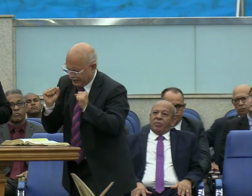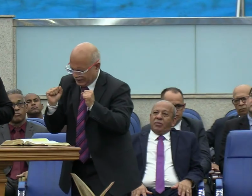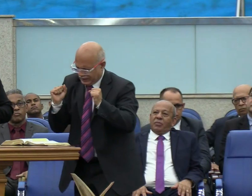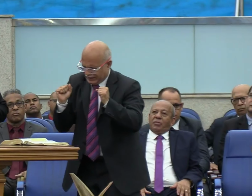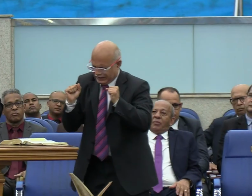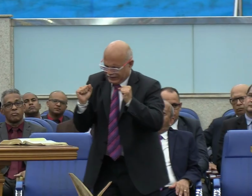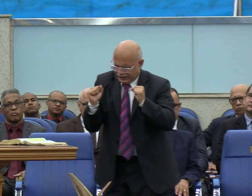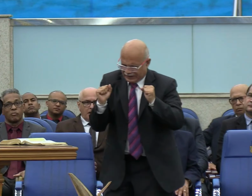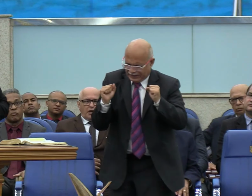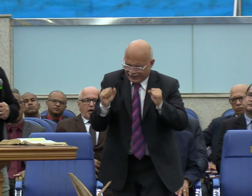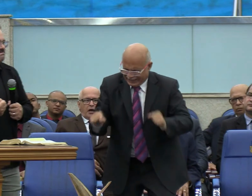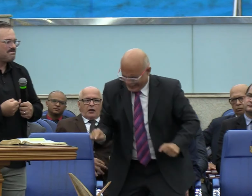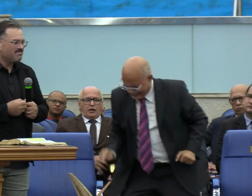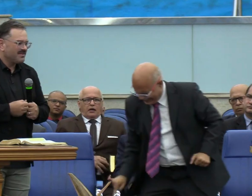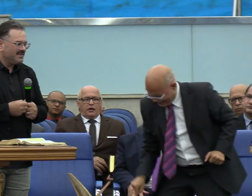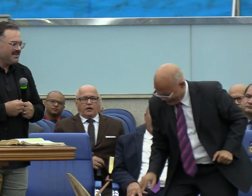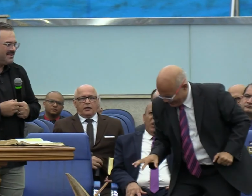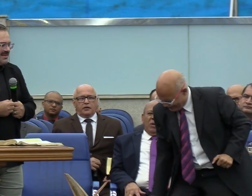coração.